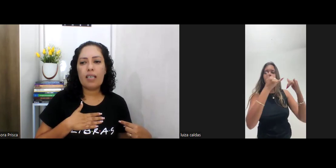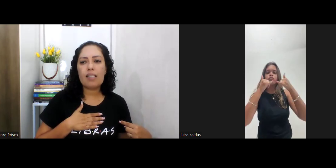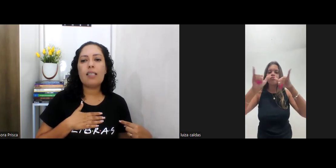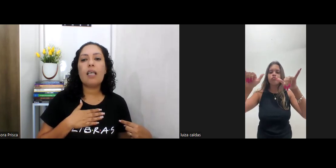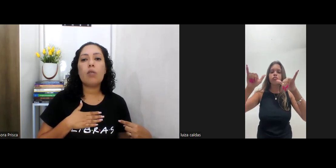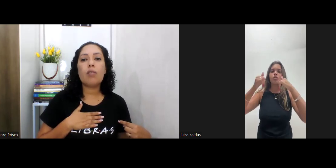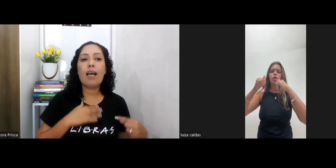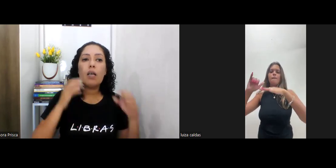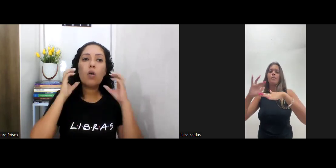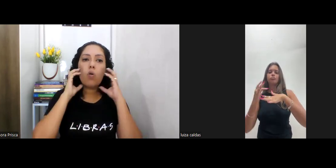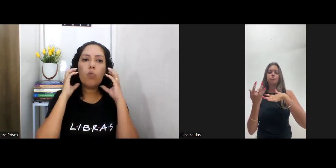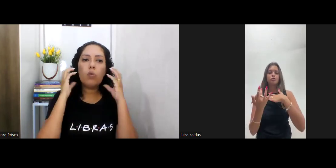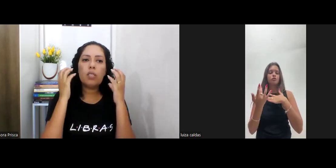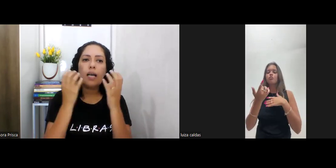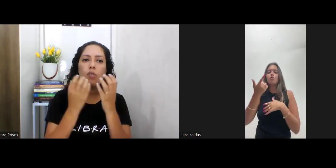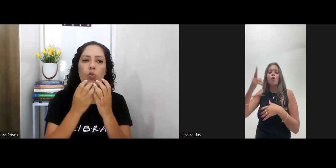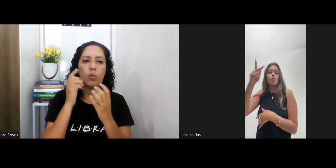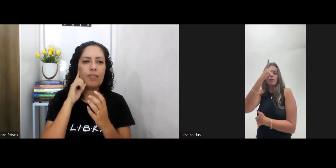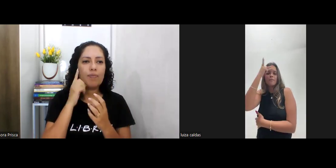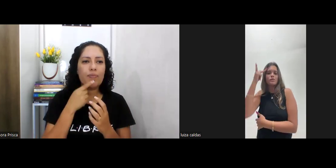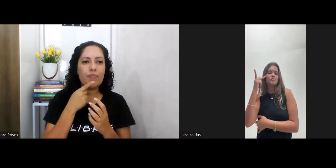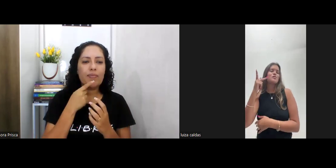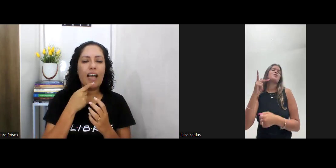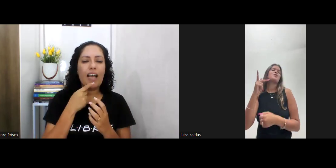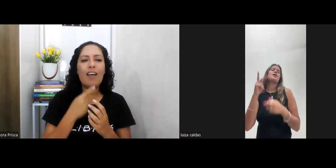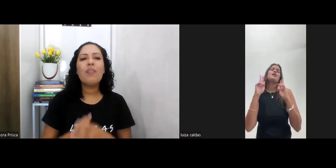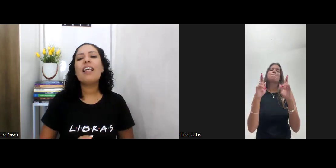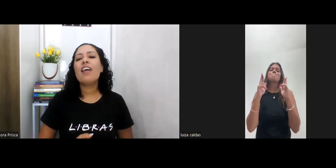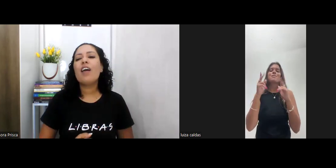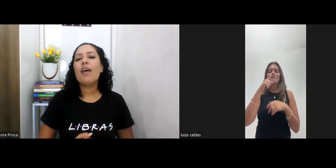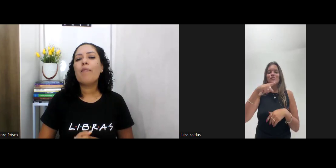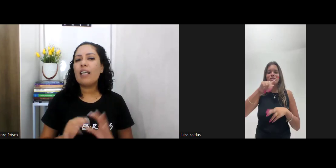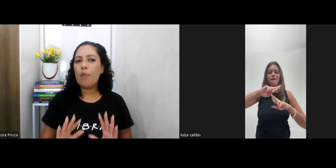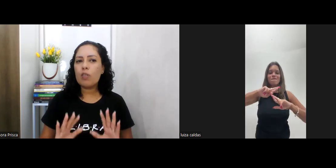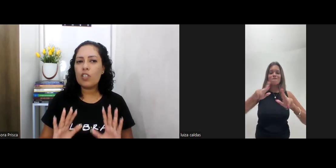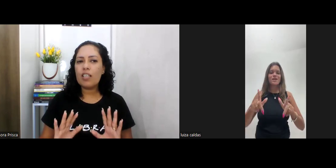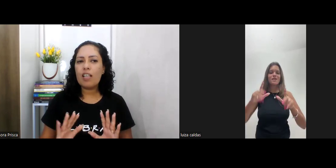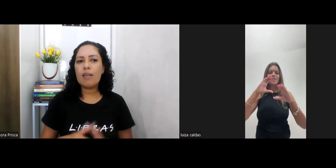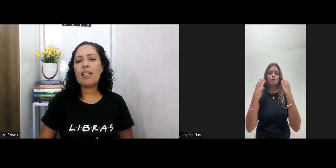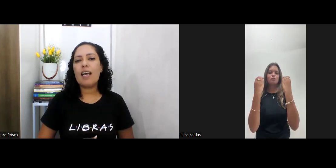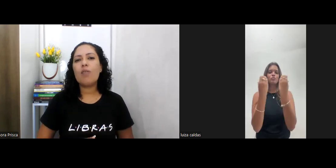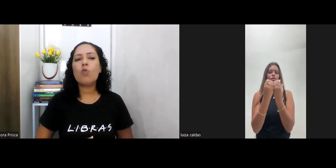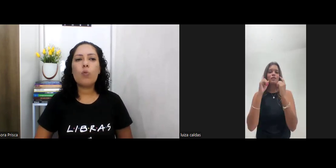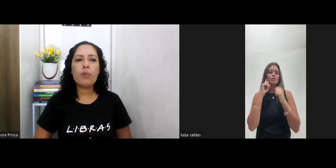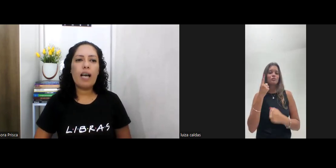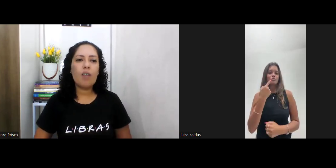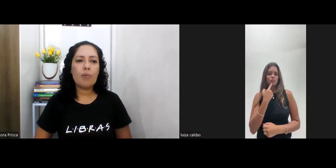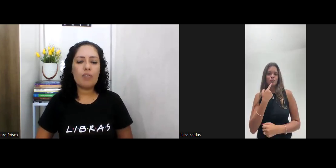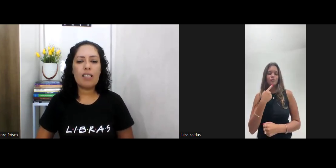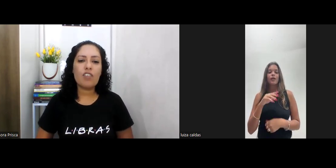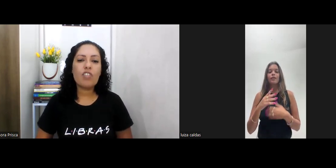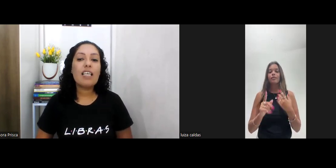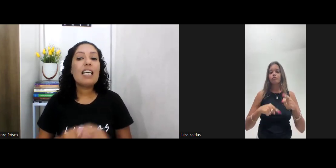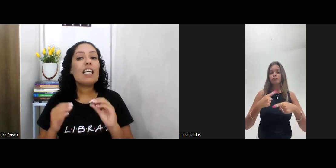a diferença dentro da comunidade surda, tá? Daqui a pouco está chegando lá o material no grupo da aula